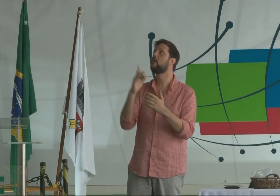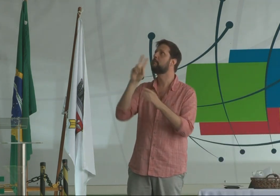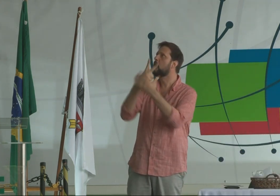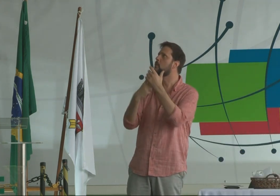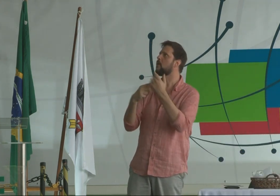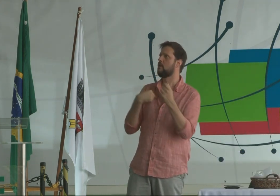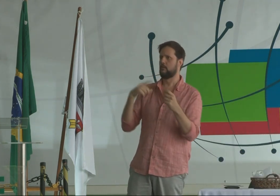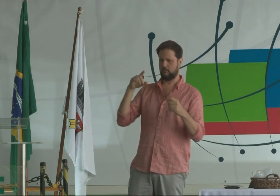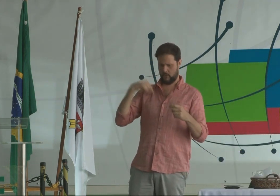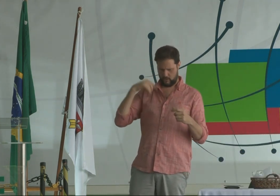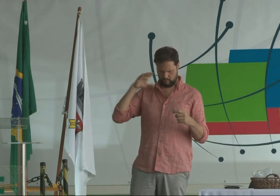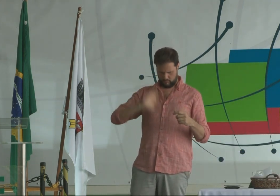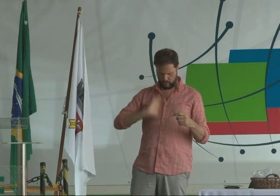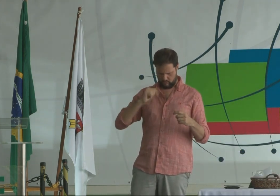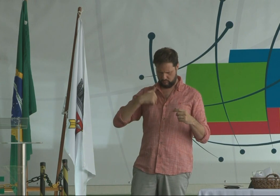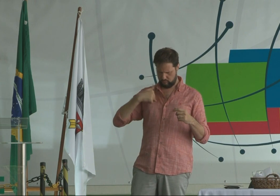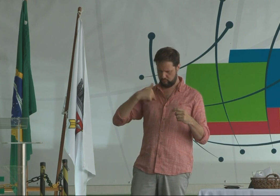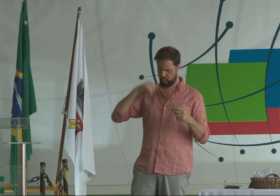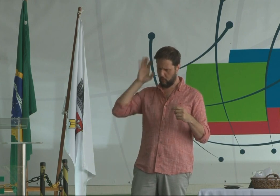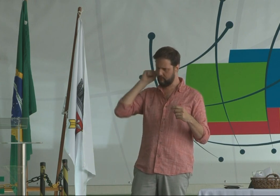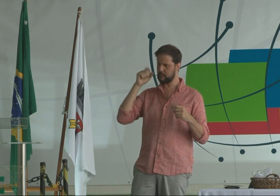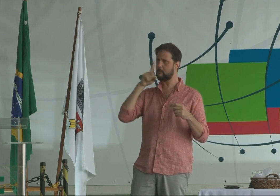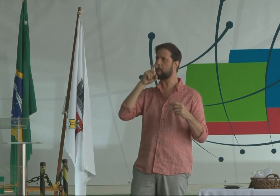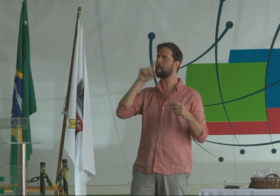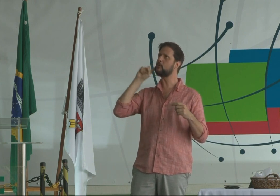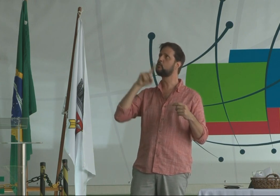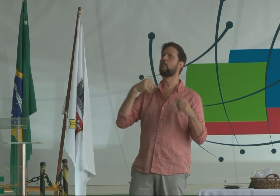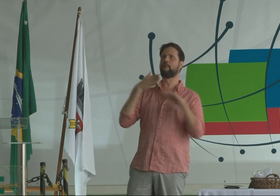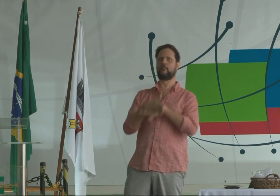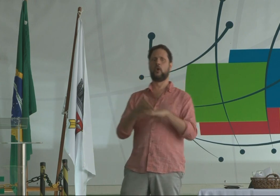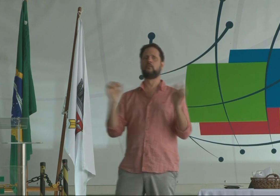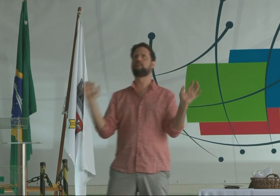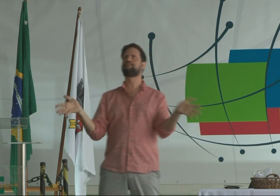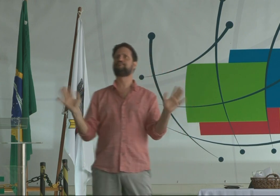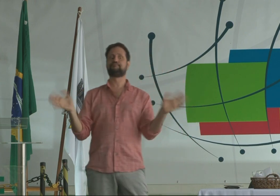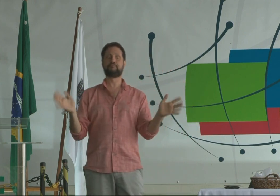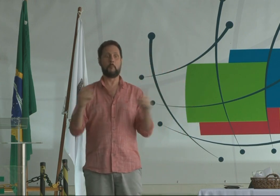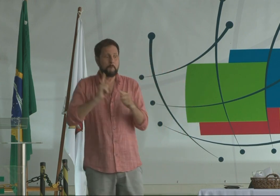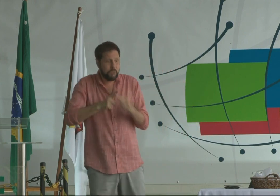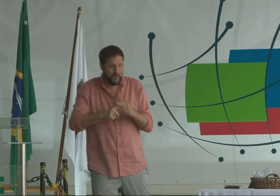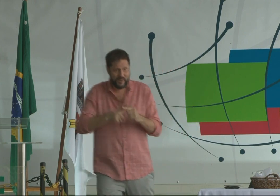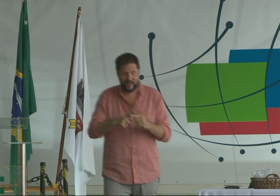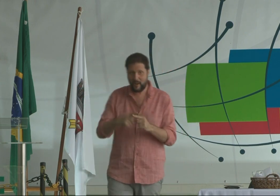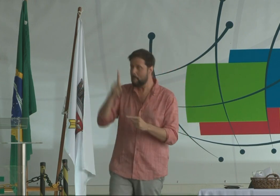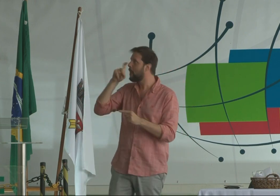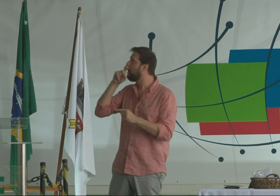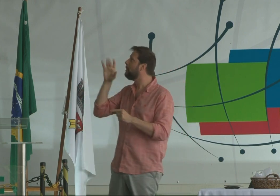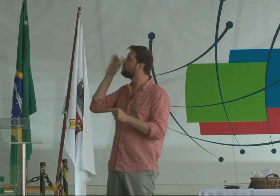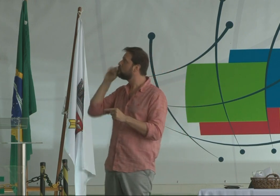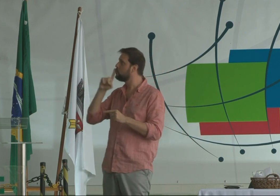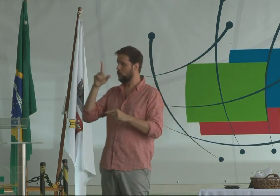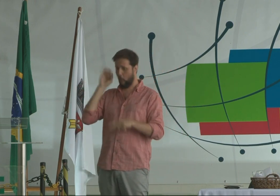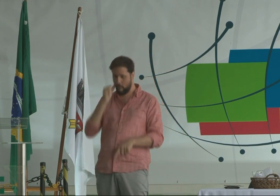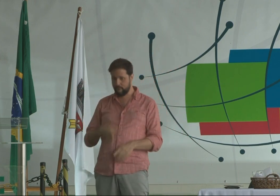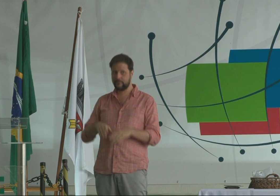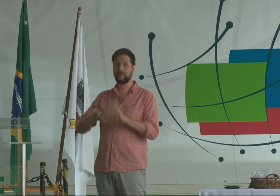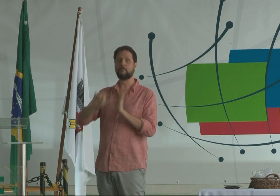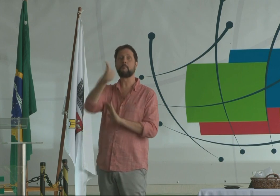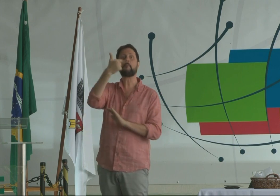Ele entra numa escola de língua. Poxa, eu sou foda. Meus pais são surdos. Então, eu chego numa escola que é a língua de institucionamento de sinais. Por quê? Meus pais